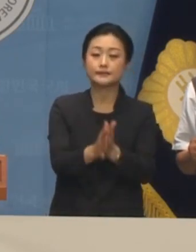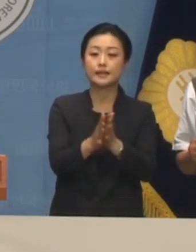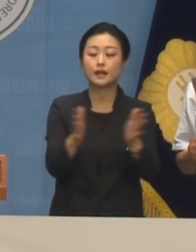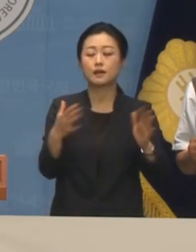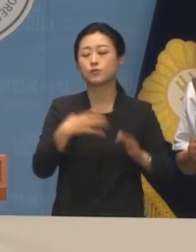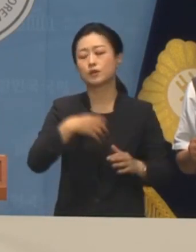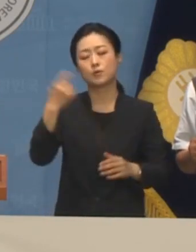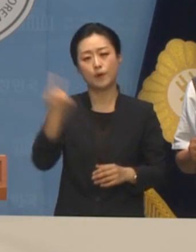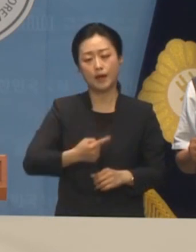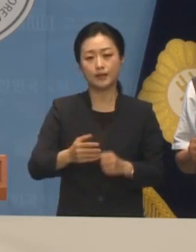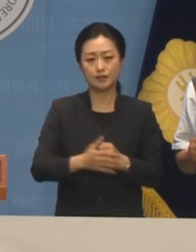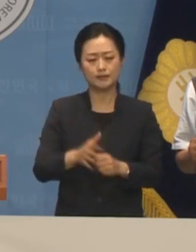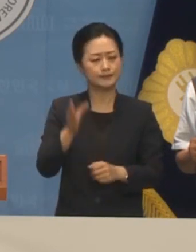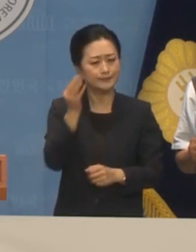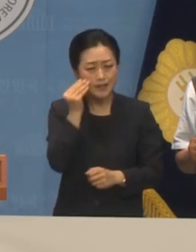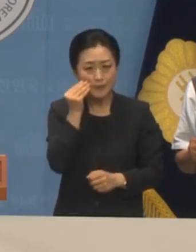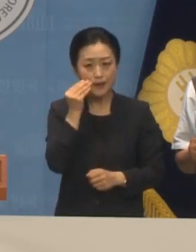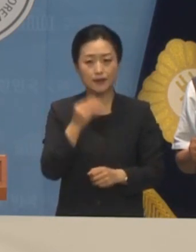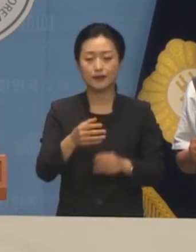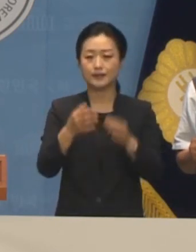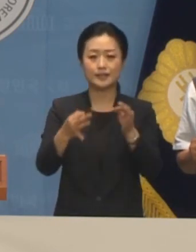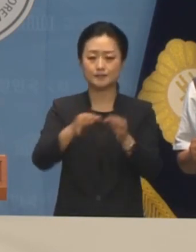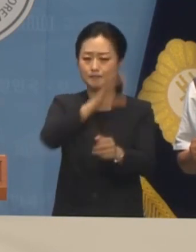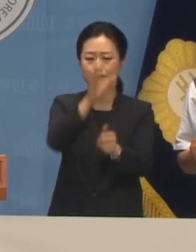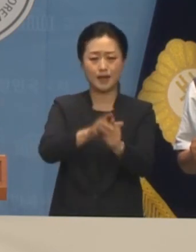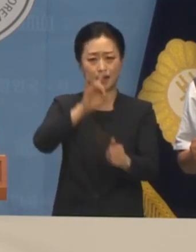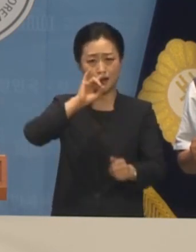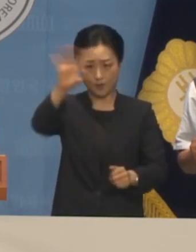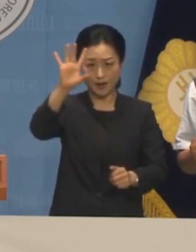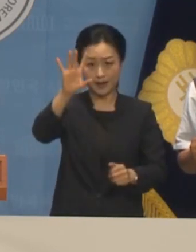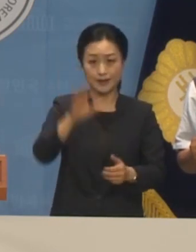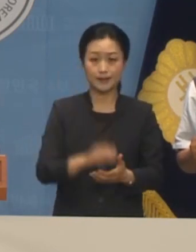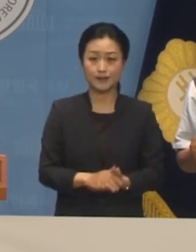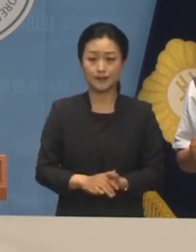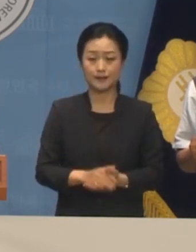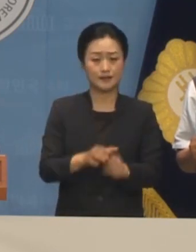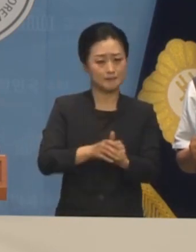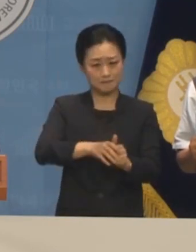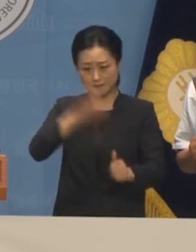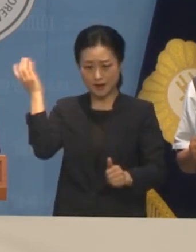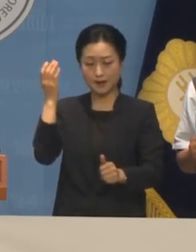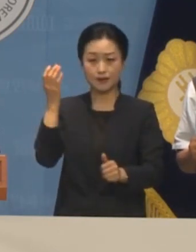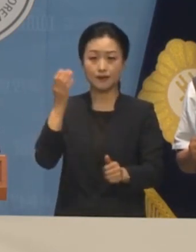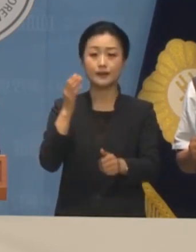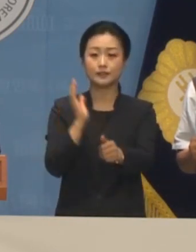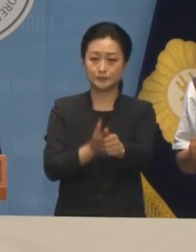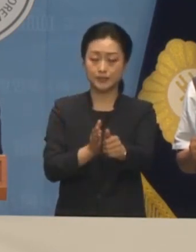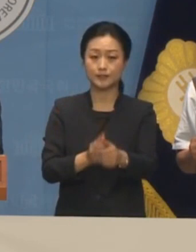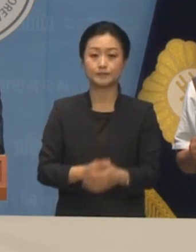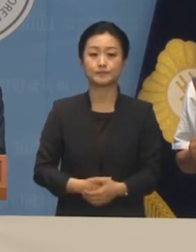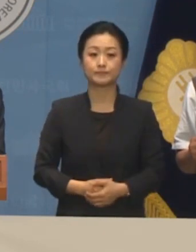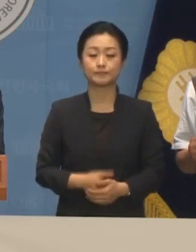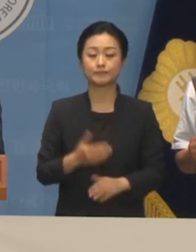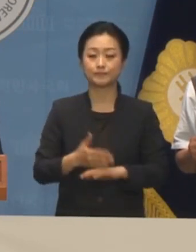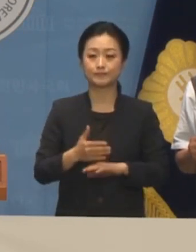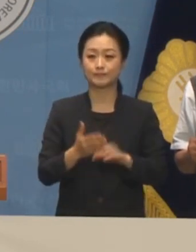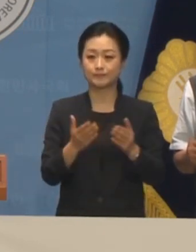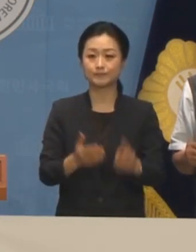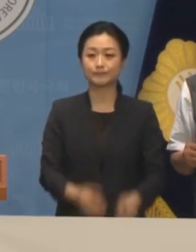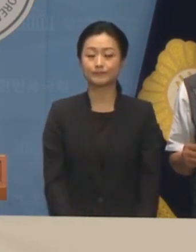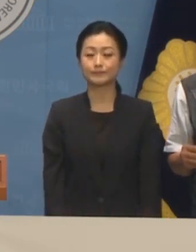것입니다 김문수 노동부장관 후보자 임명 반드시 철야 합니다